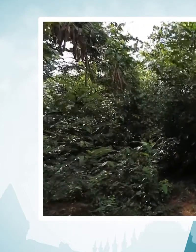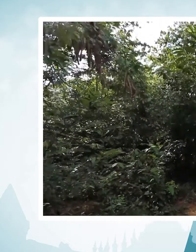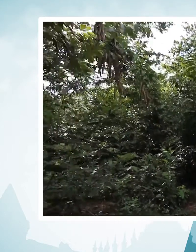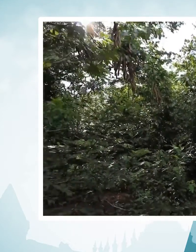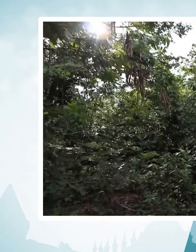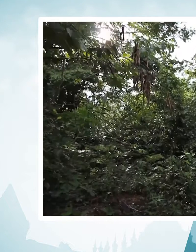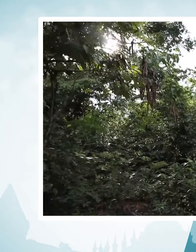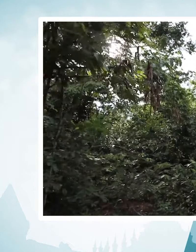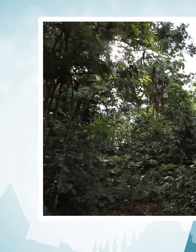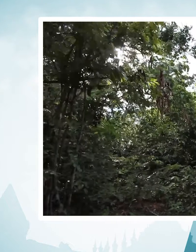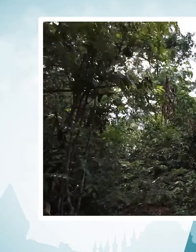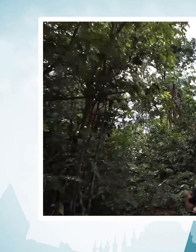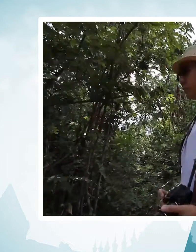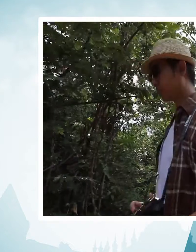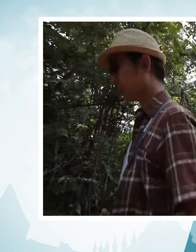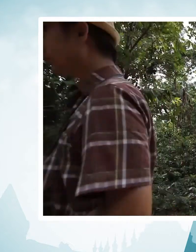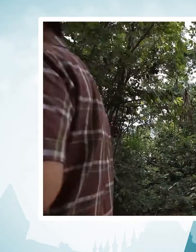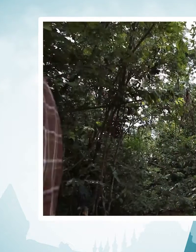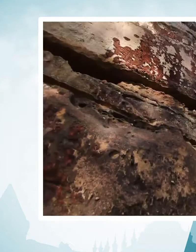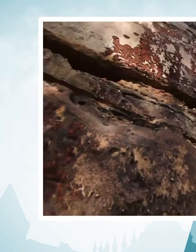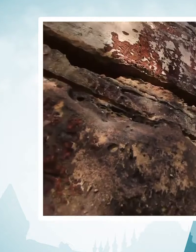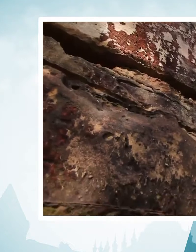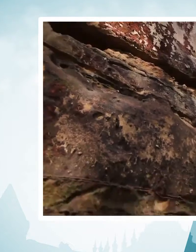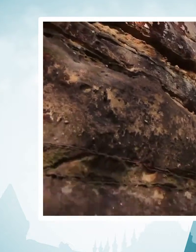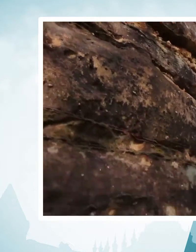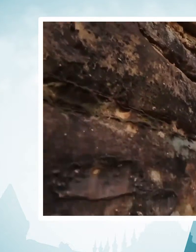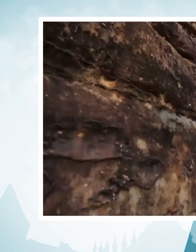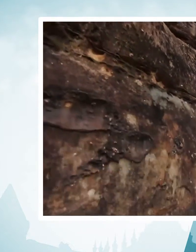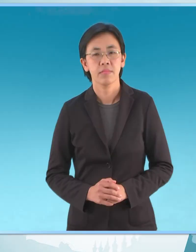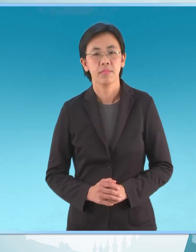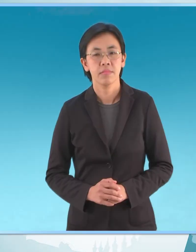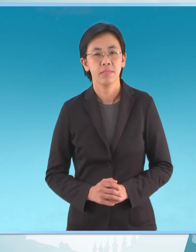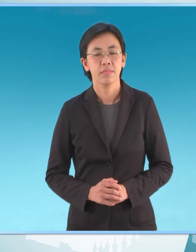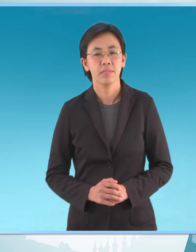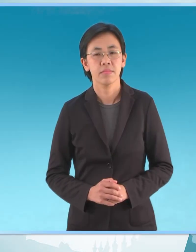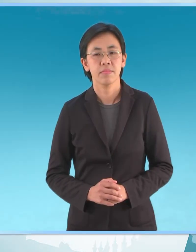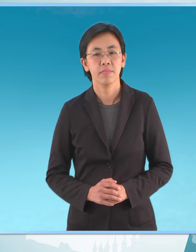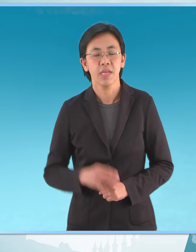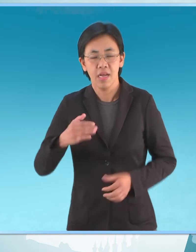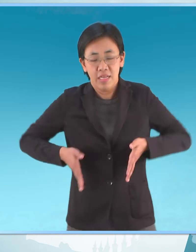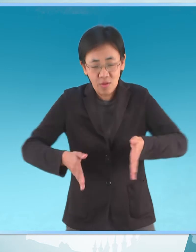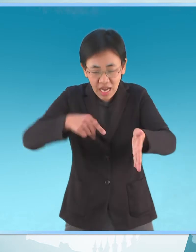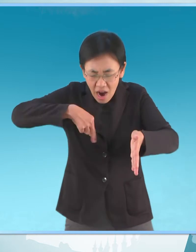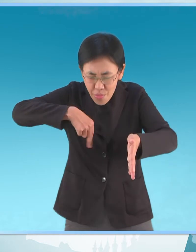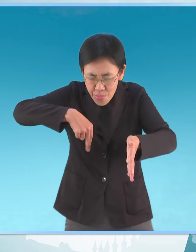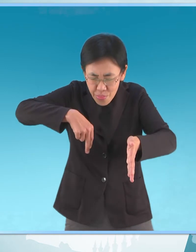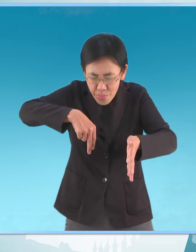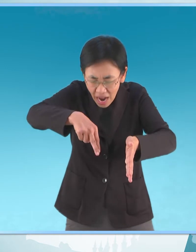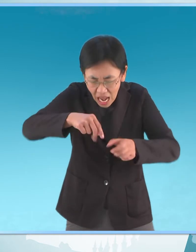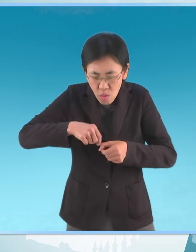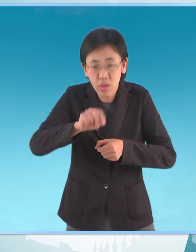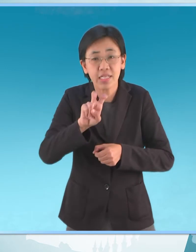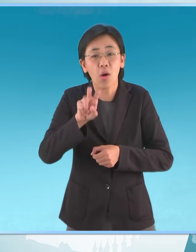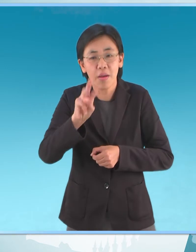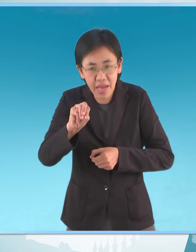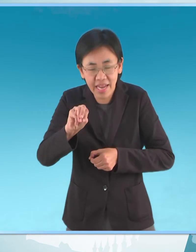Thank you. หลังจากเดินตามถนนลูกรังมาประมาณ200